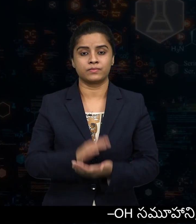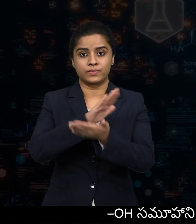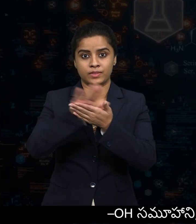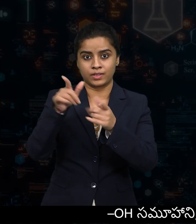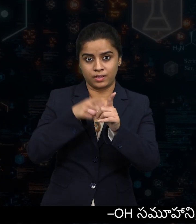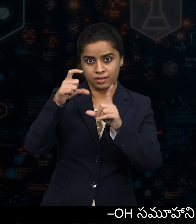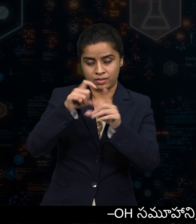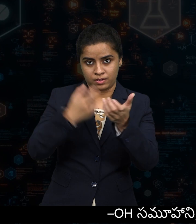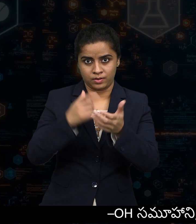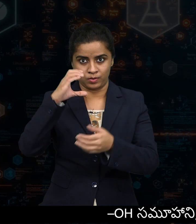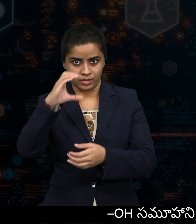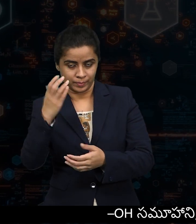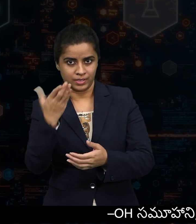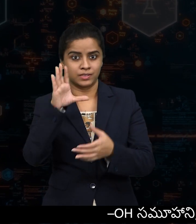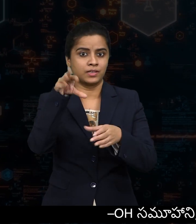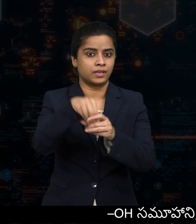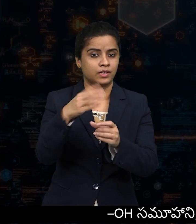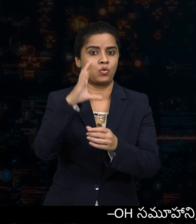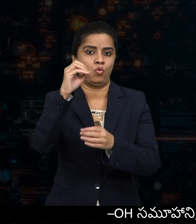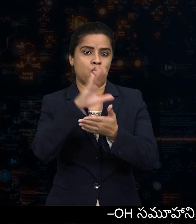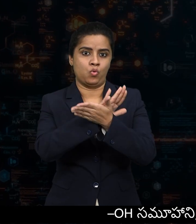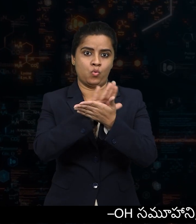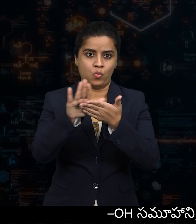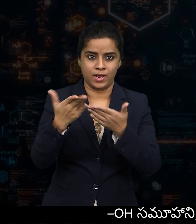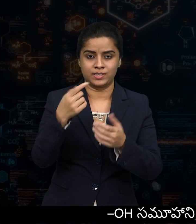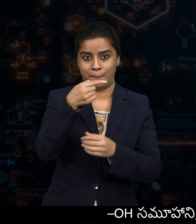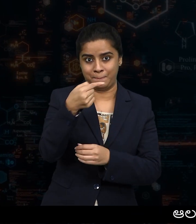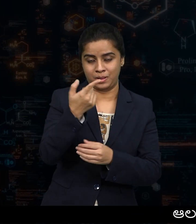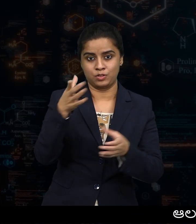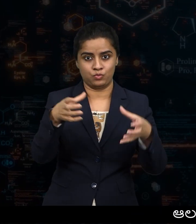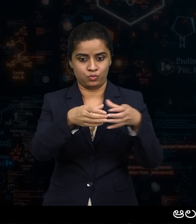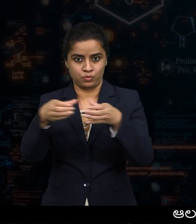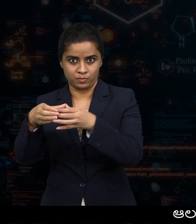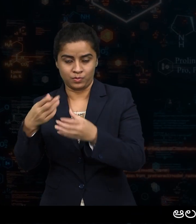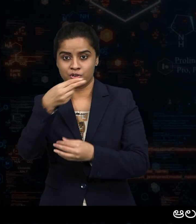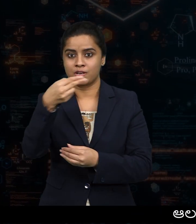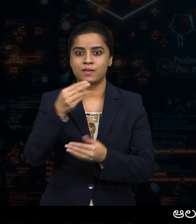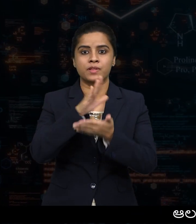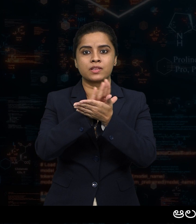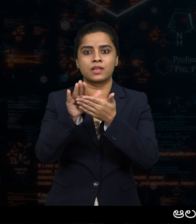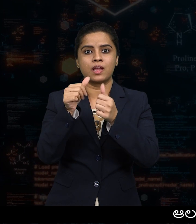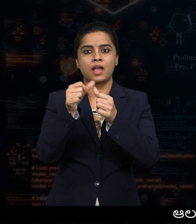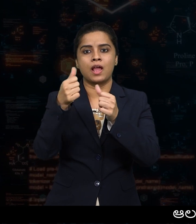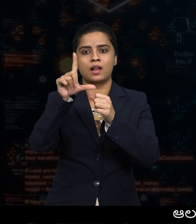OH సమూహాన్ని కలిగి ఉన్న హైడ్రోకార్బన్లను ఆల్కహాల్స్ అంటారు.